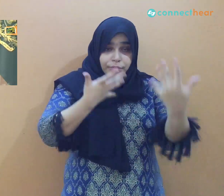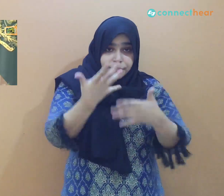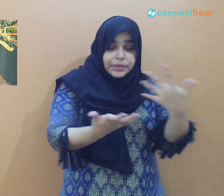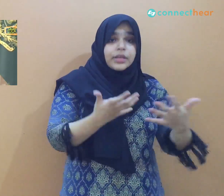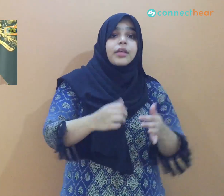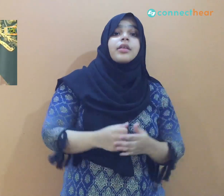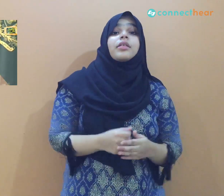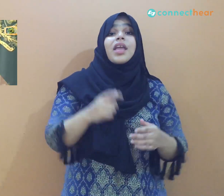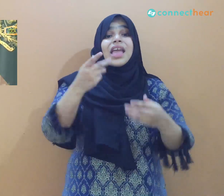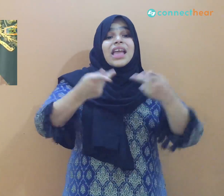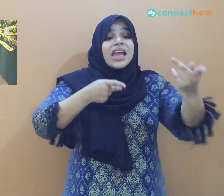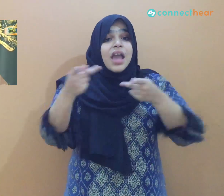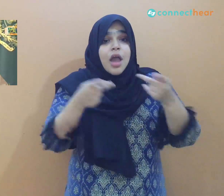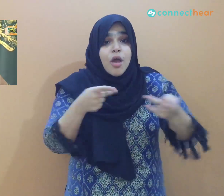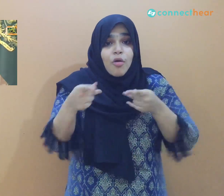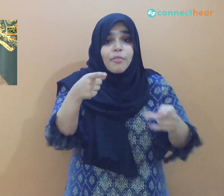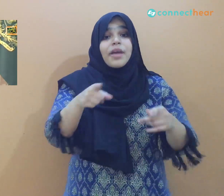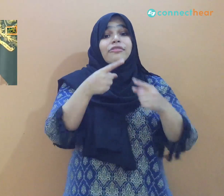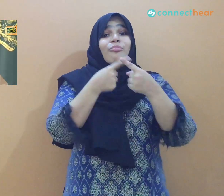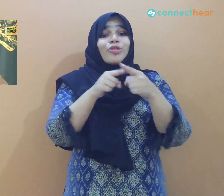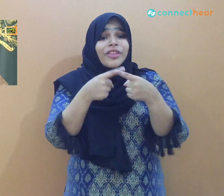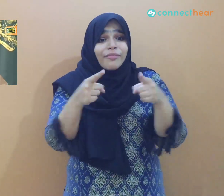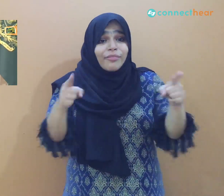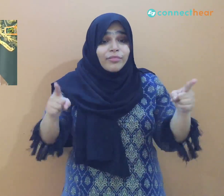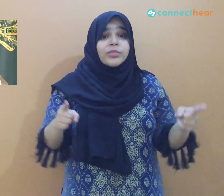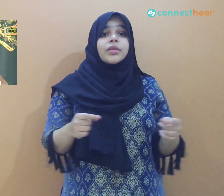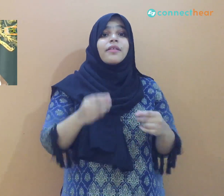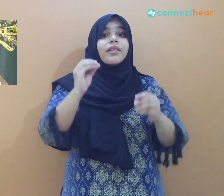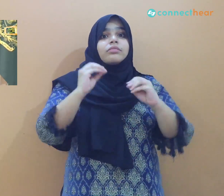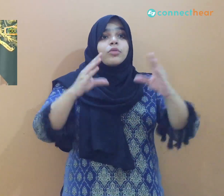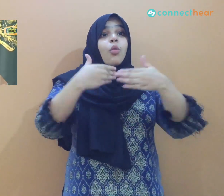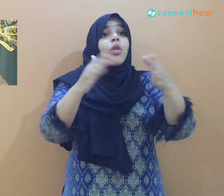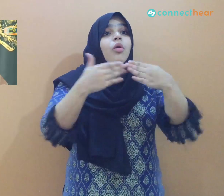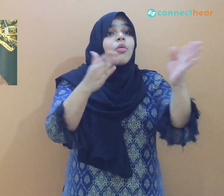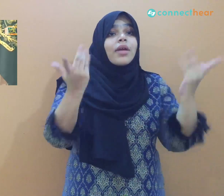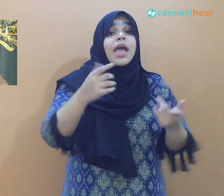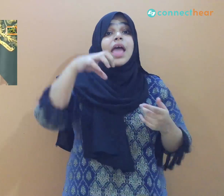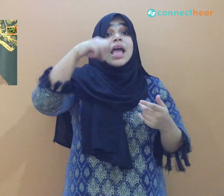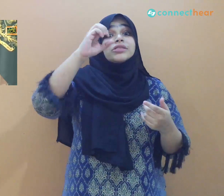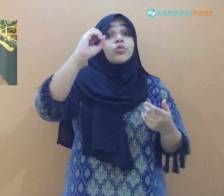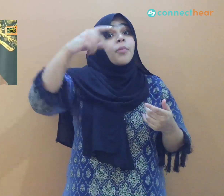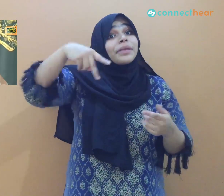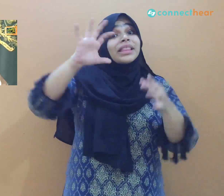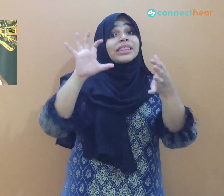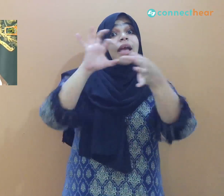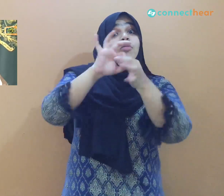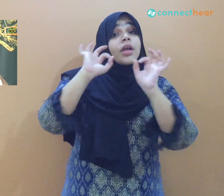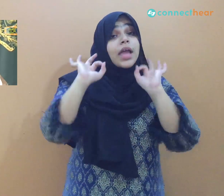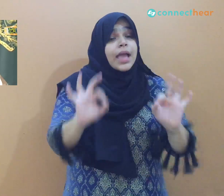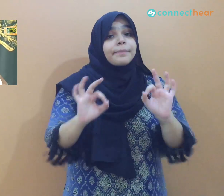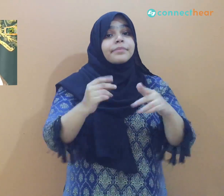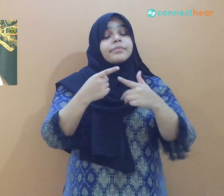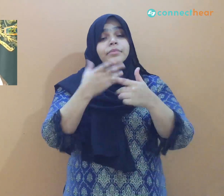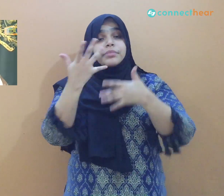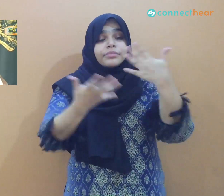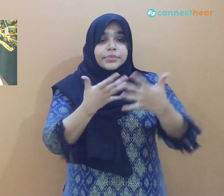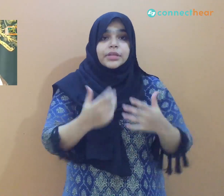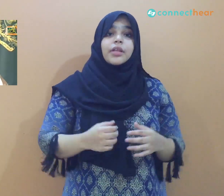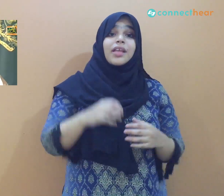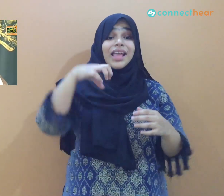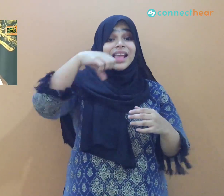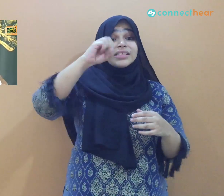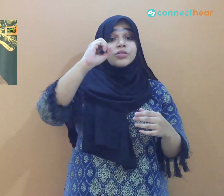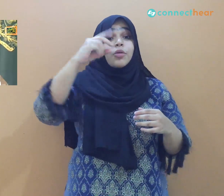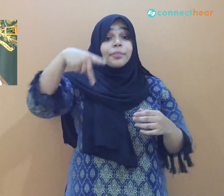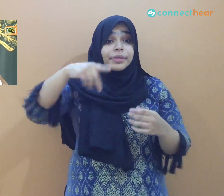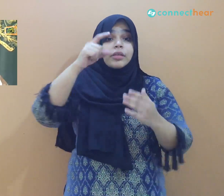کیسے کاروبار کے مختلف چیزیں اب کھولتے جا رہے ہیں ایس او پیز کے ساتھ. اور وہ جو ایس او پیز